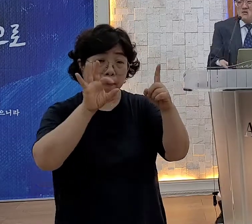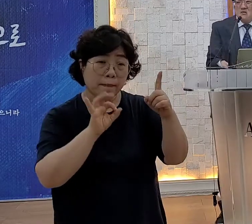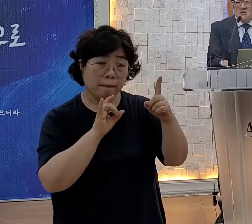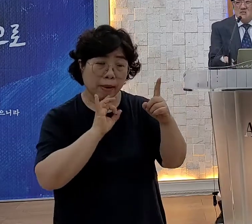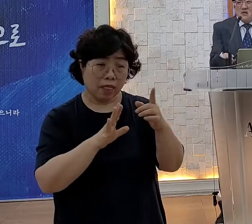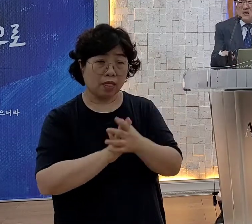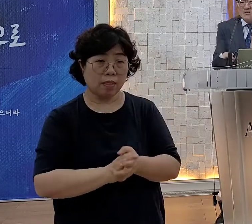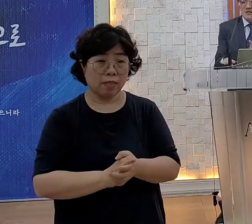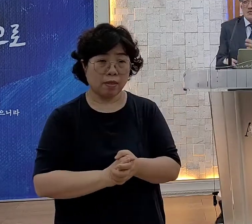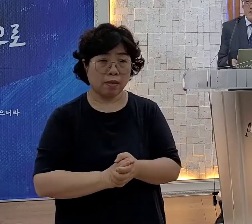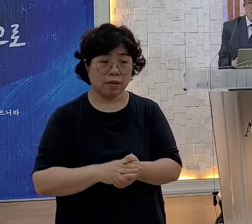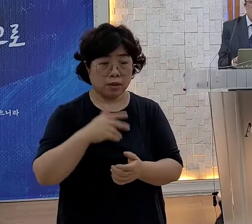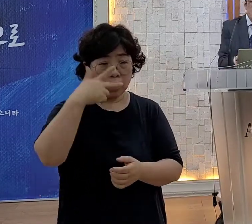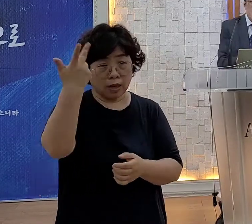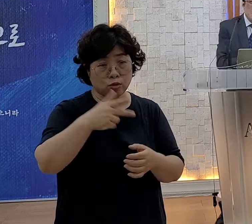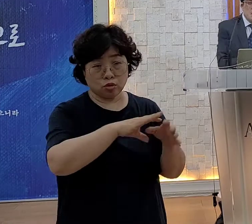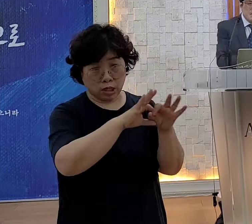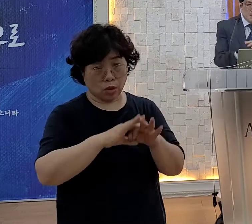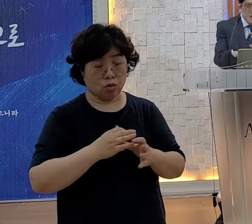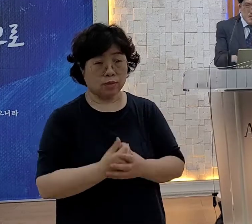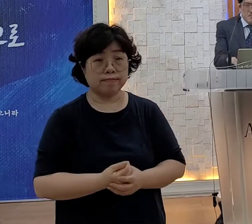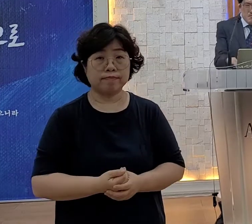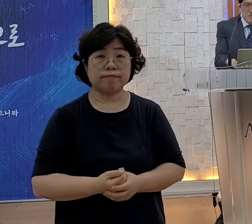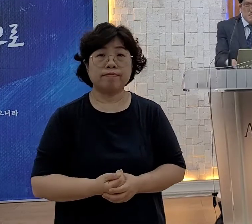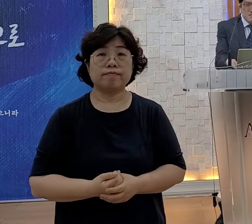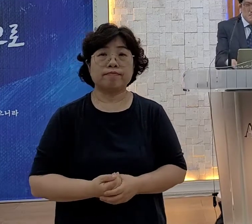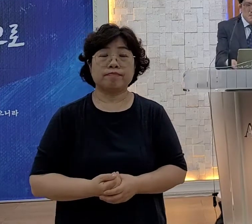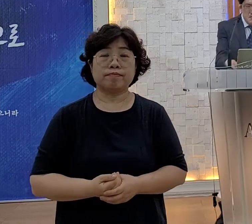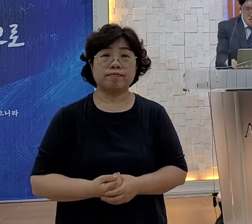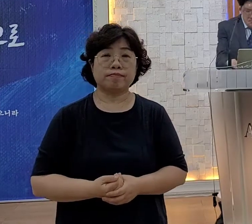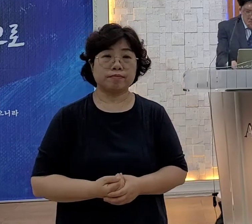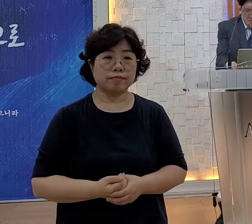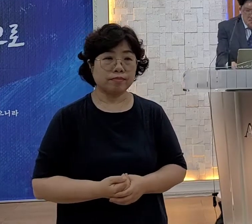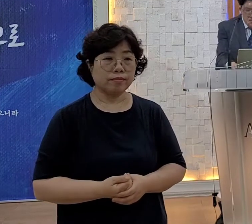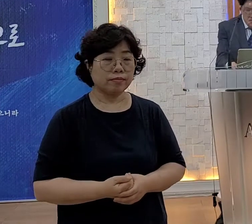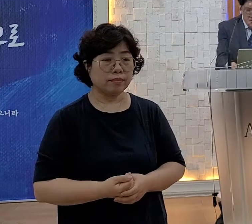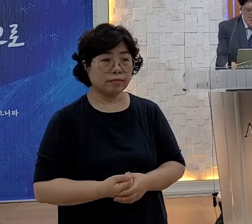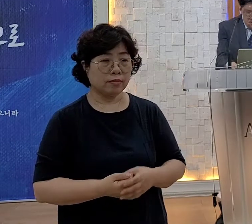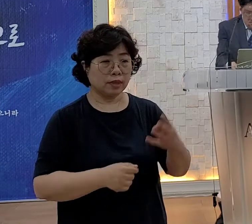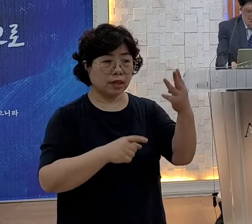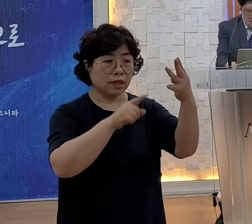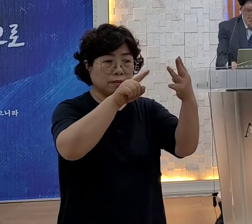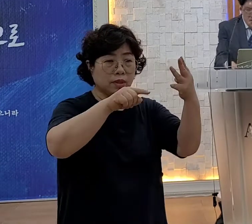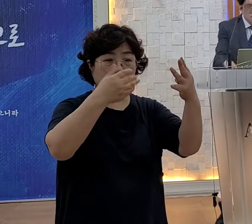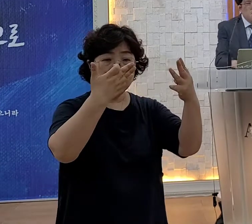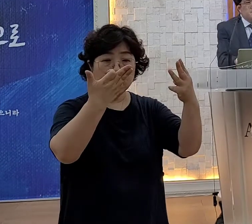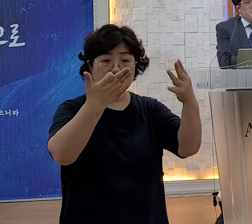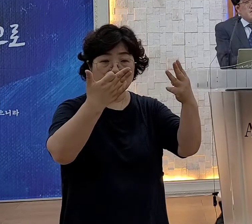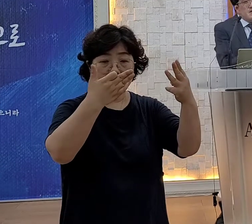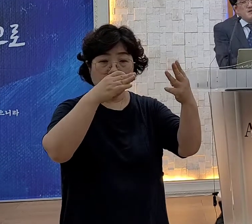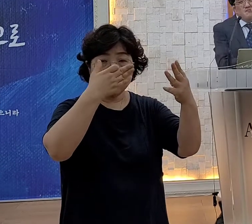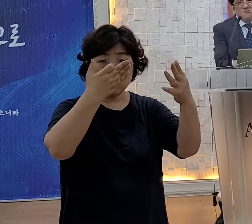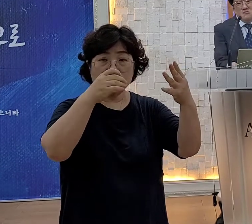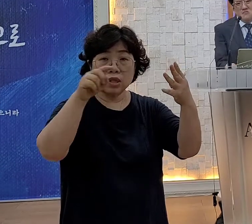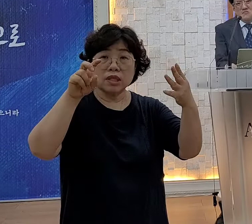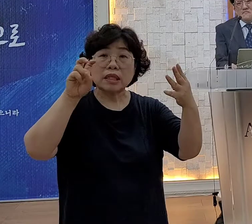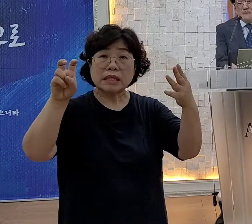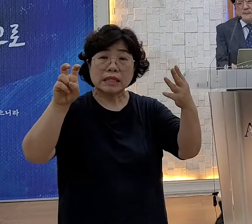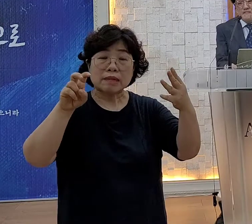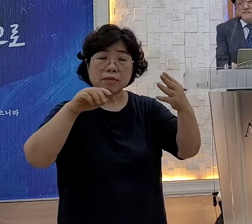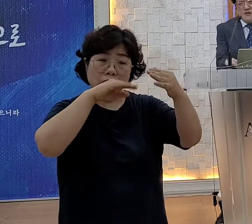우리 읽었던 말씀 중에 여러분 성경책 보세요. 19절 20절에 보면 뭐라고 되어 있습니까? 율법의